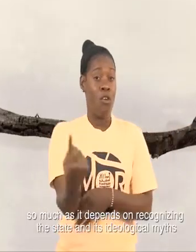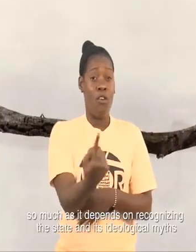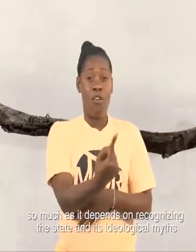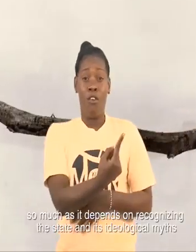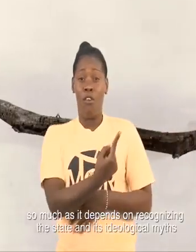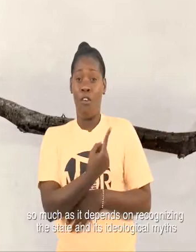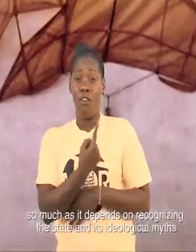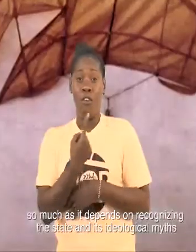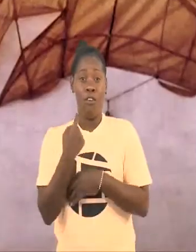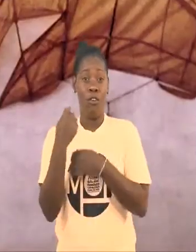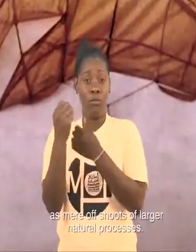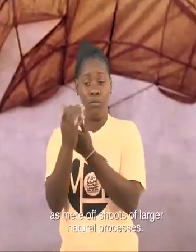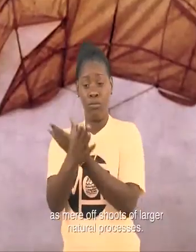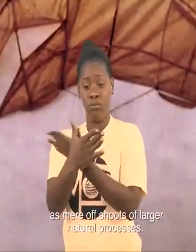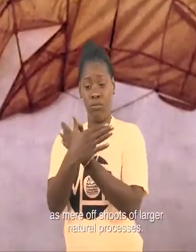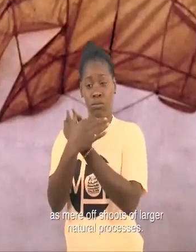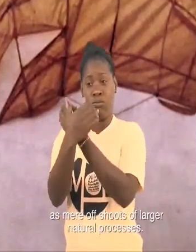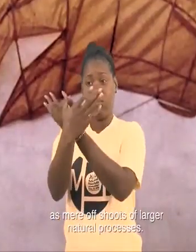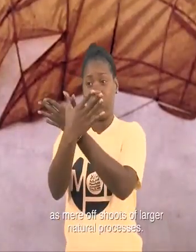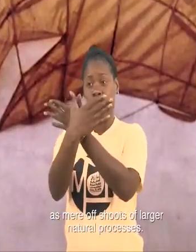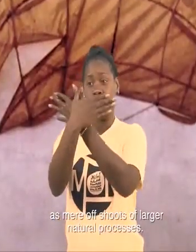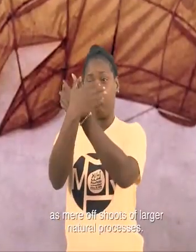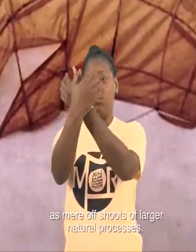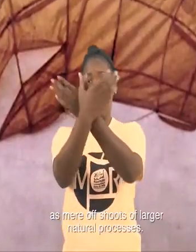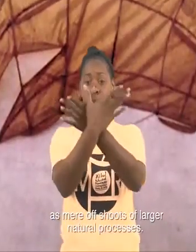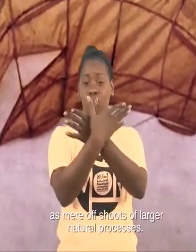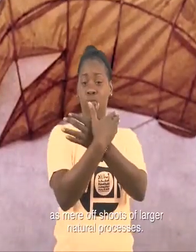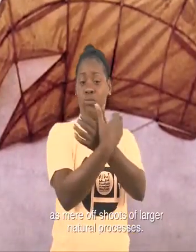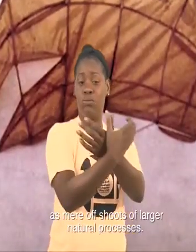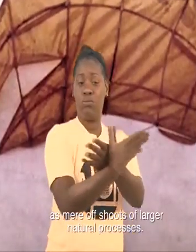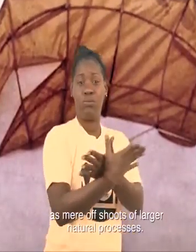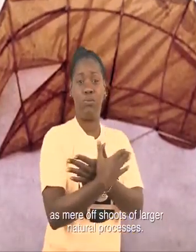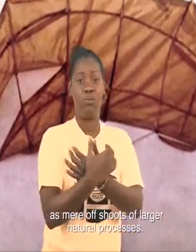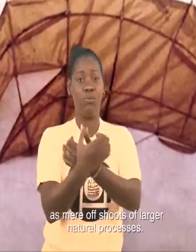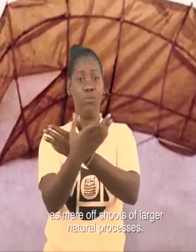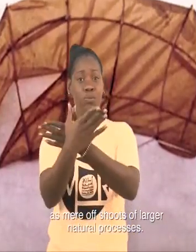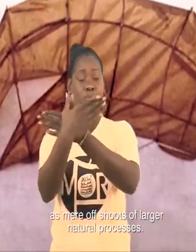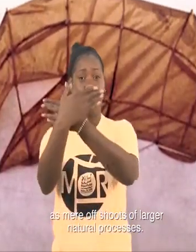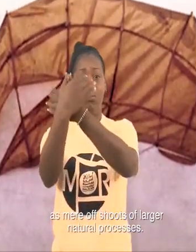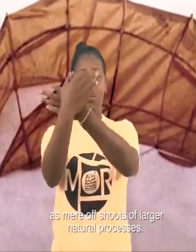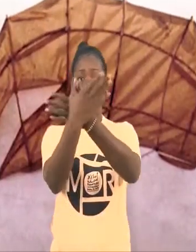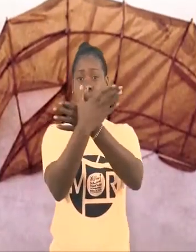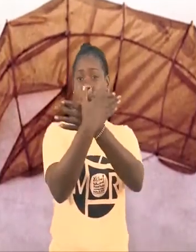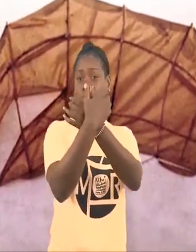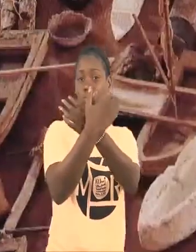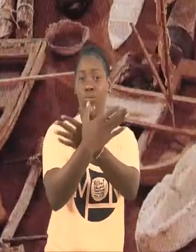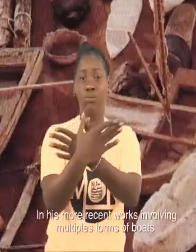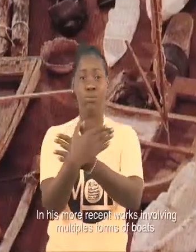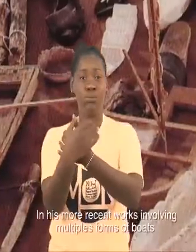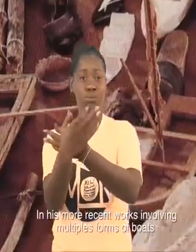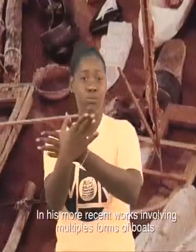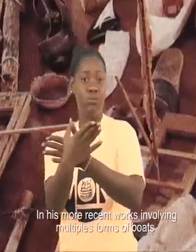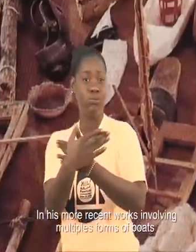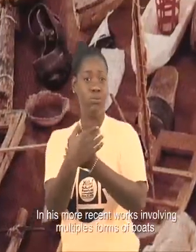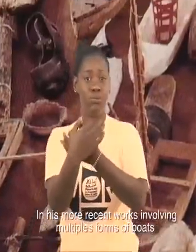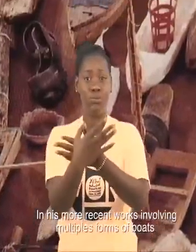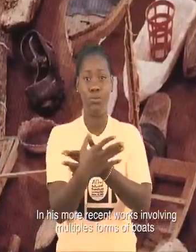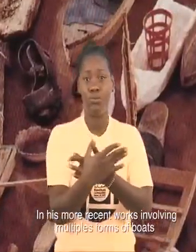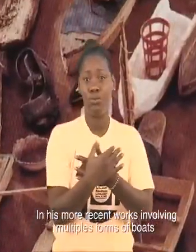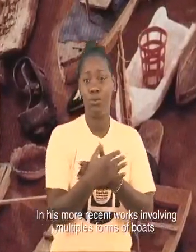mitos ideológicos como meros derivados de procesos naturales de mayor enlace. En sus obras más recientes,